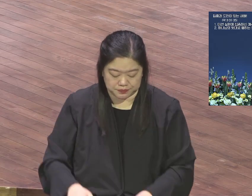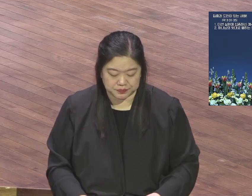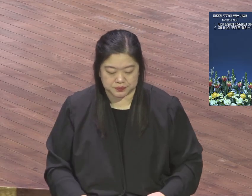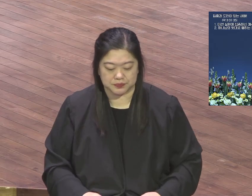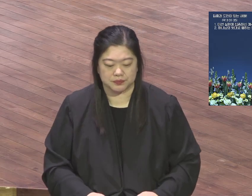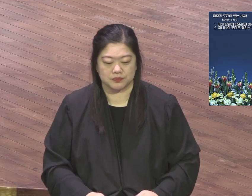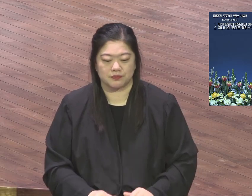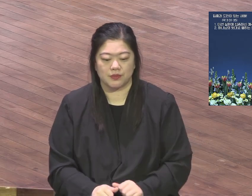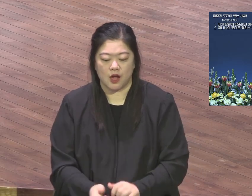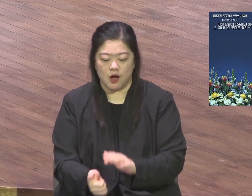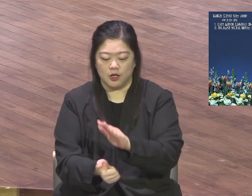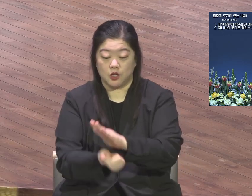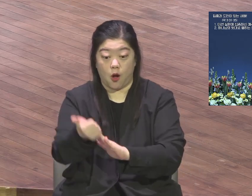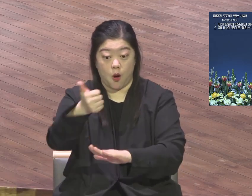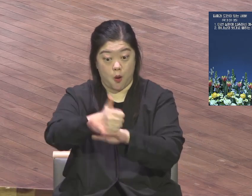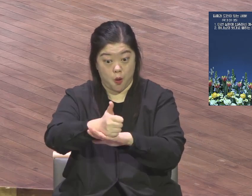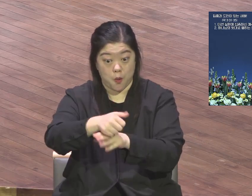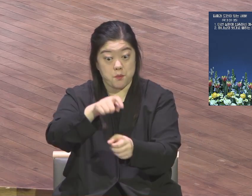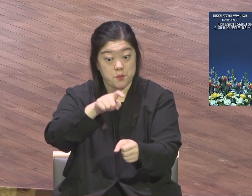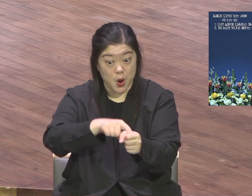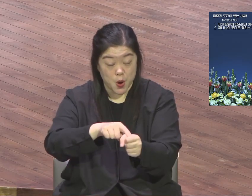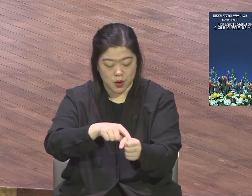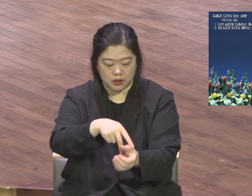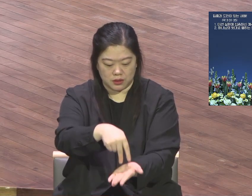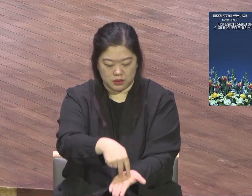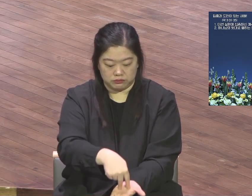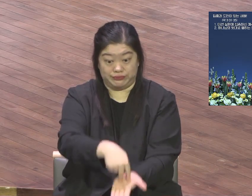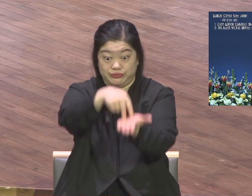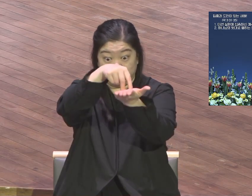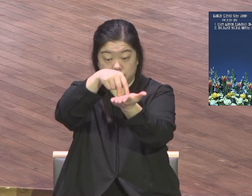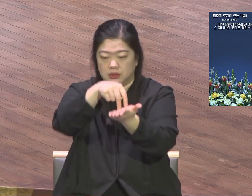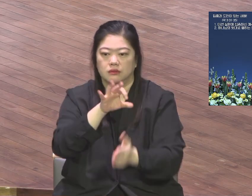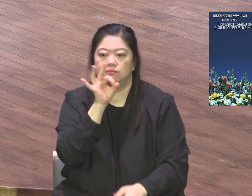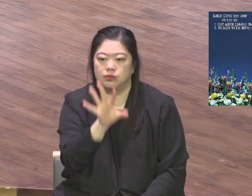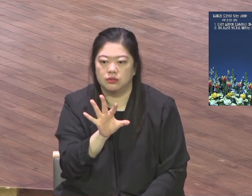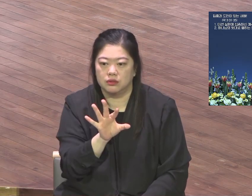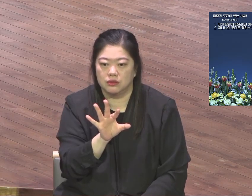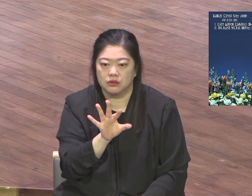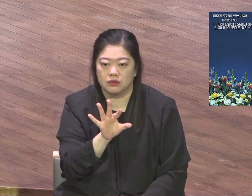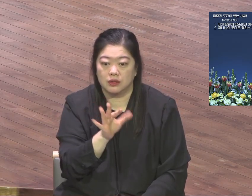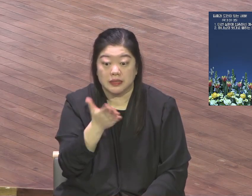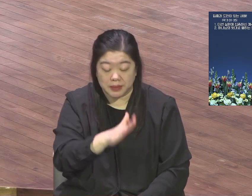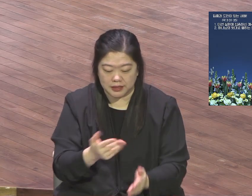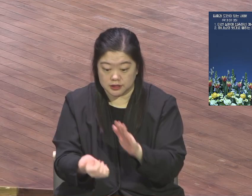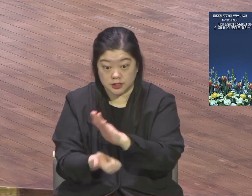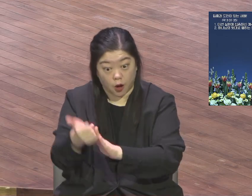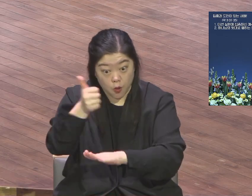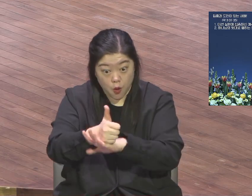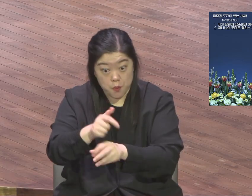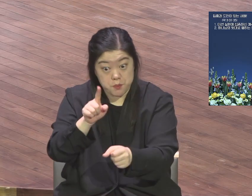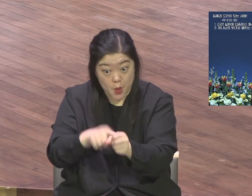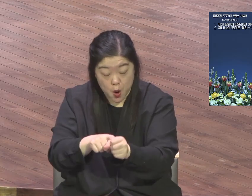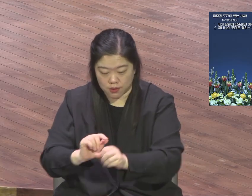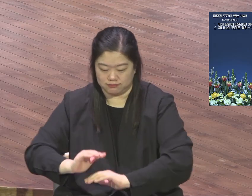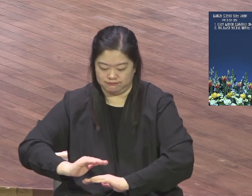성공으로 가는 엘리베이터는 없다. 그러나 계단은 항상 열려있다.